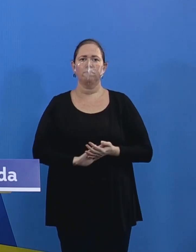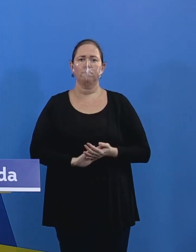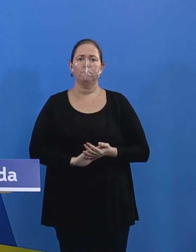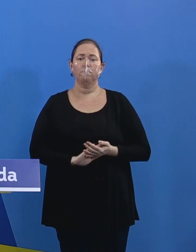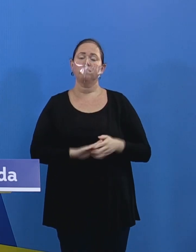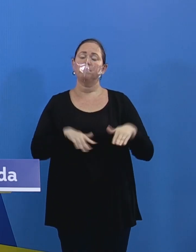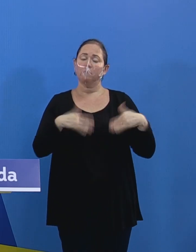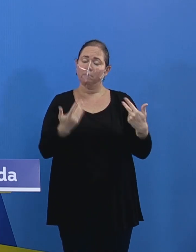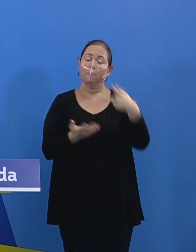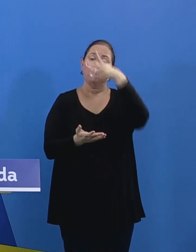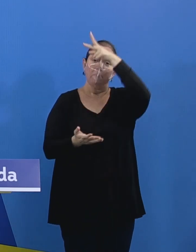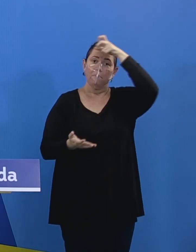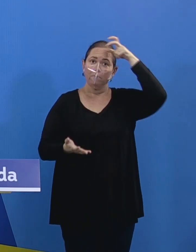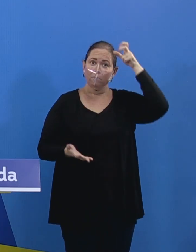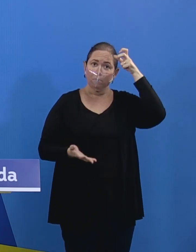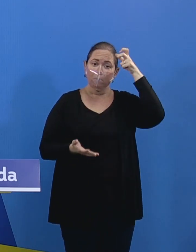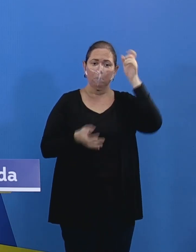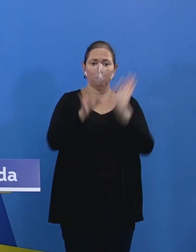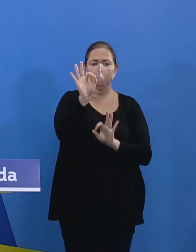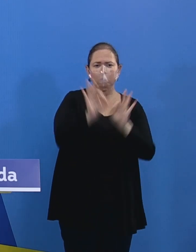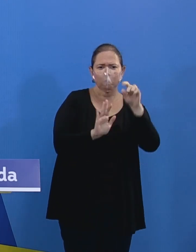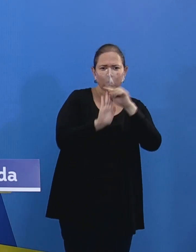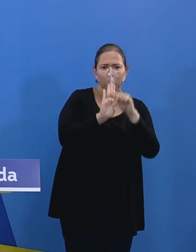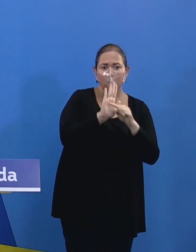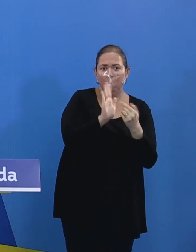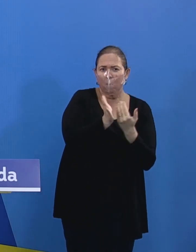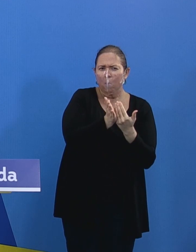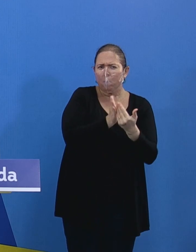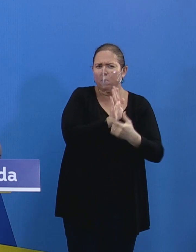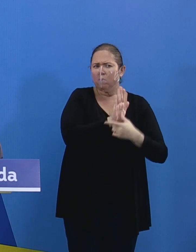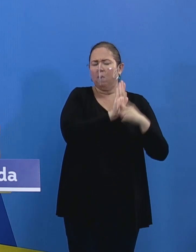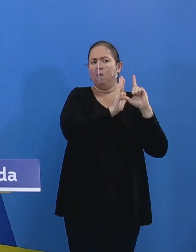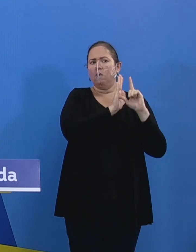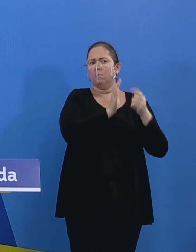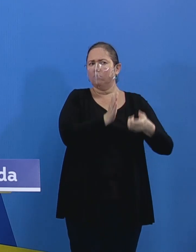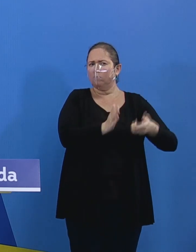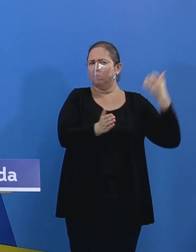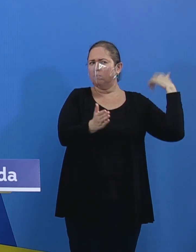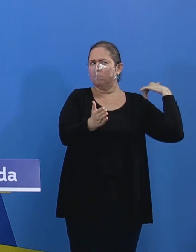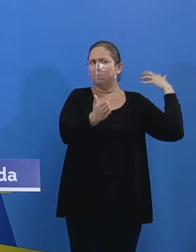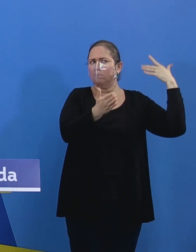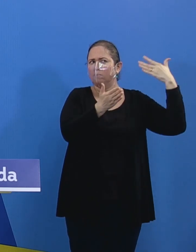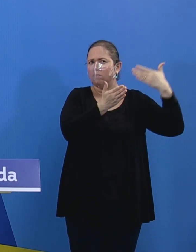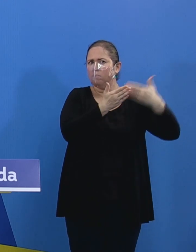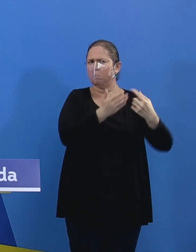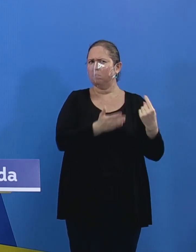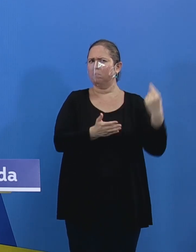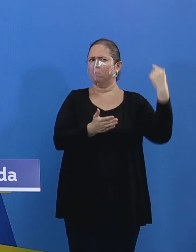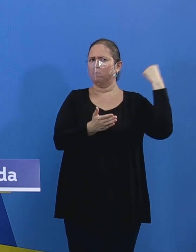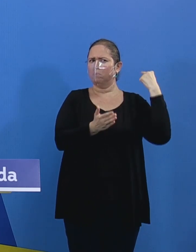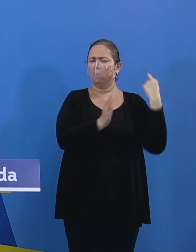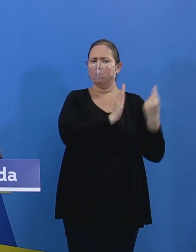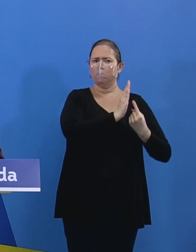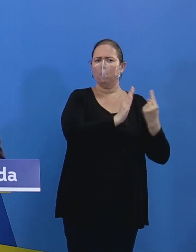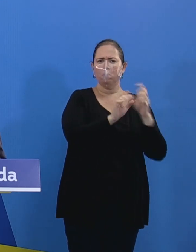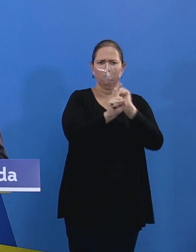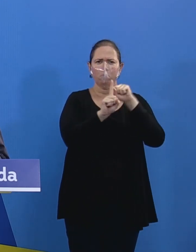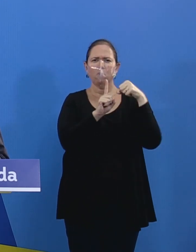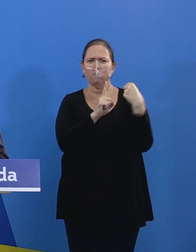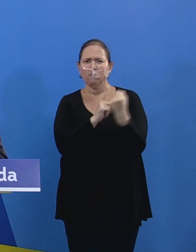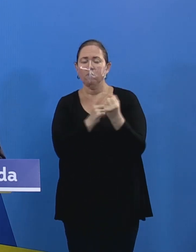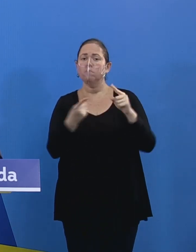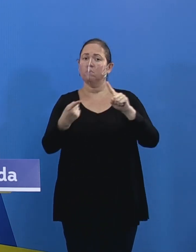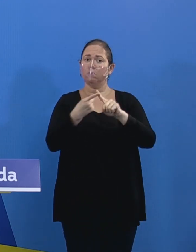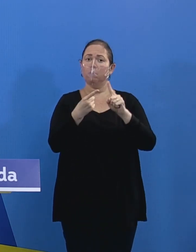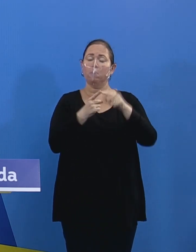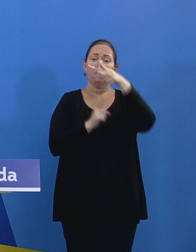assim que a Prefeitura planejou o início das ações, ainda lá precocemente, com o início das ações de isolamento social. Foi